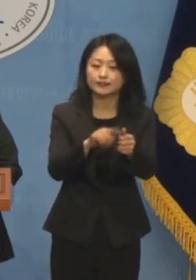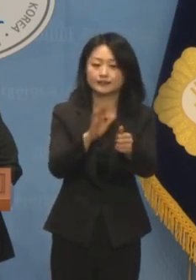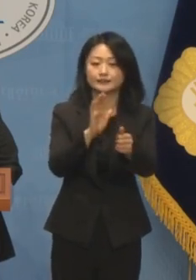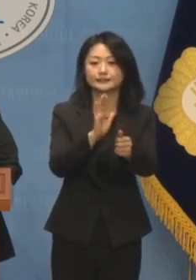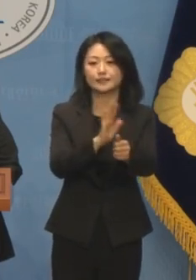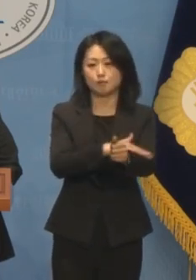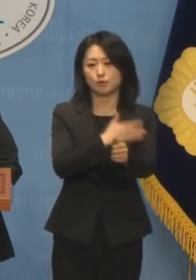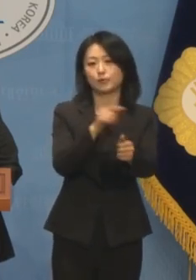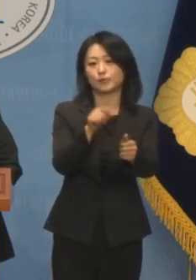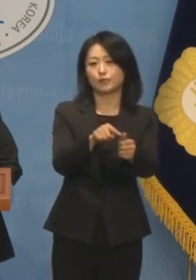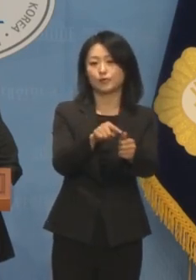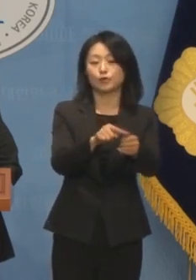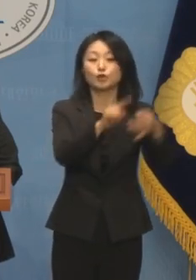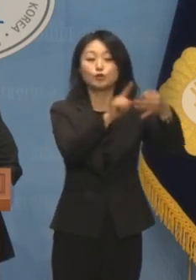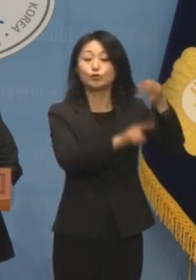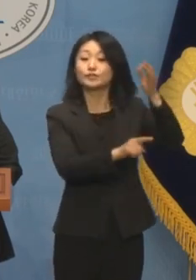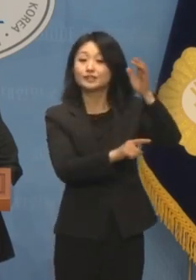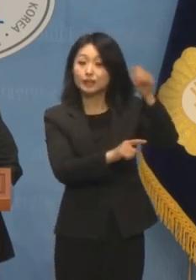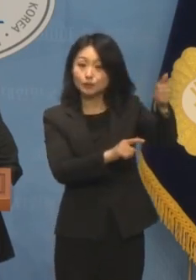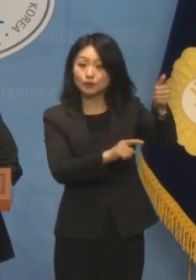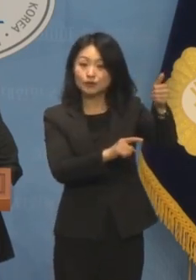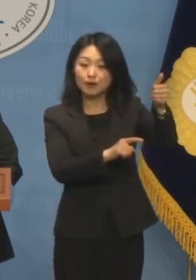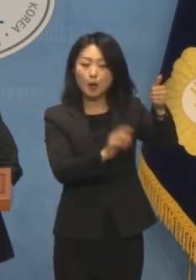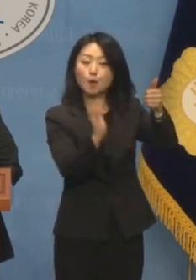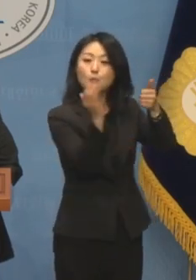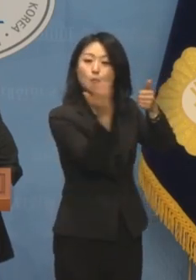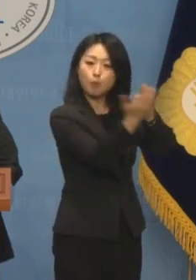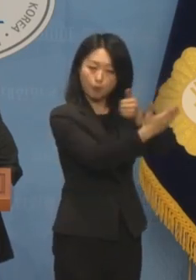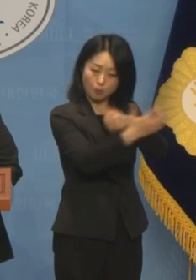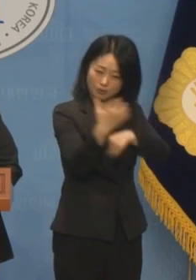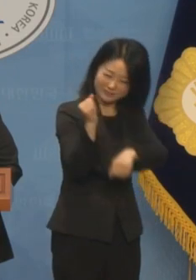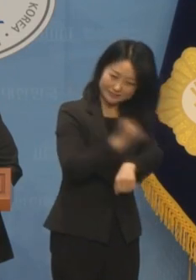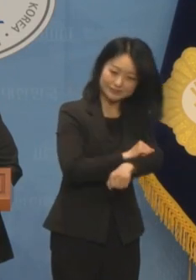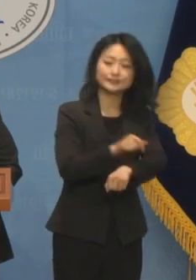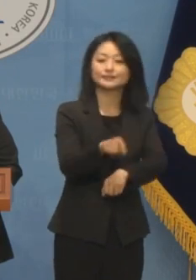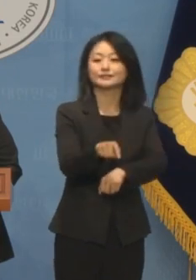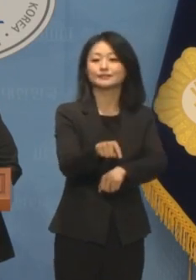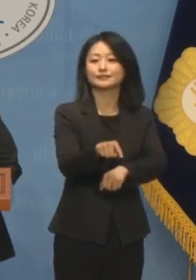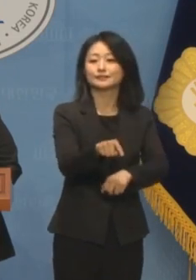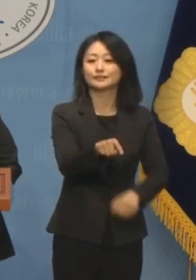책임자로서 윤석열 대통령의 심기 경호를 담당했습니다.